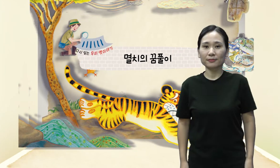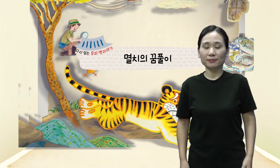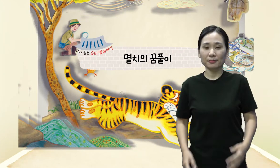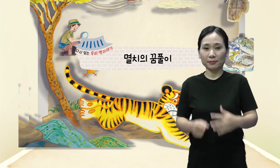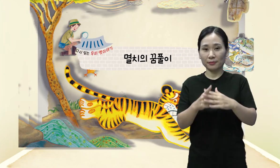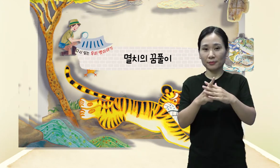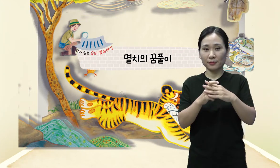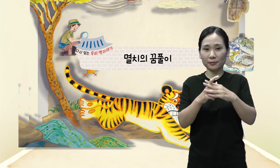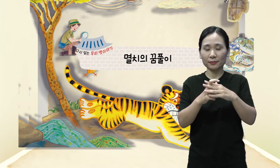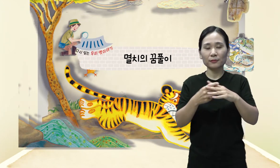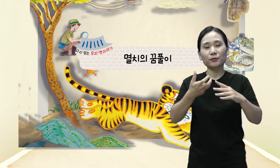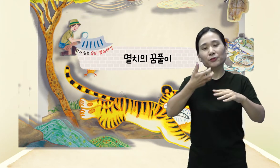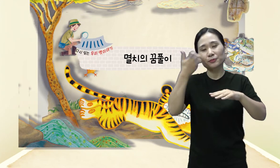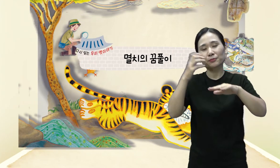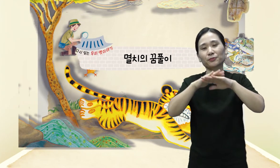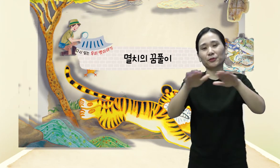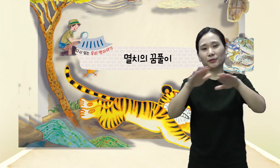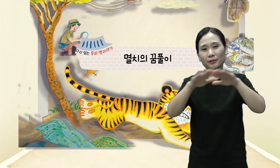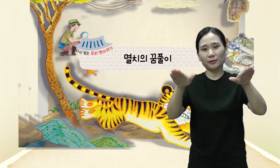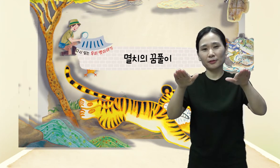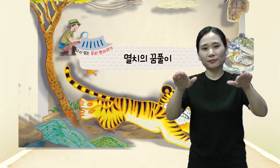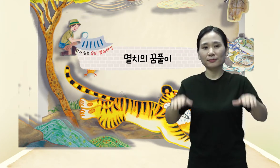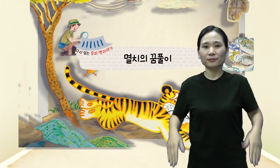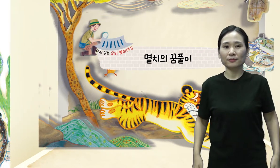멸치의 꿈풀이